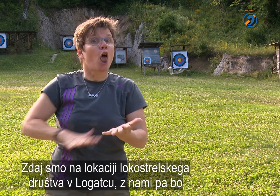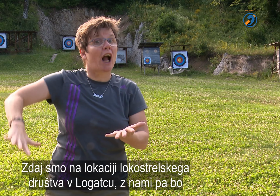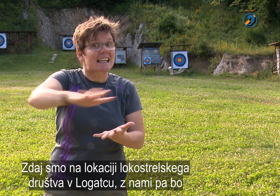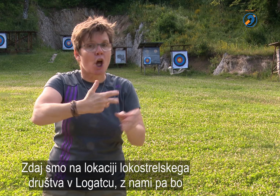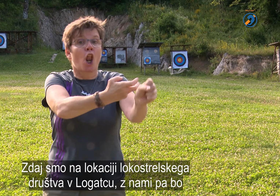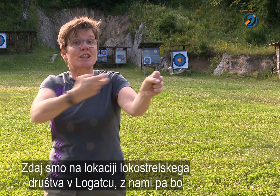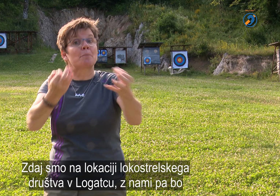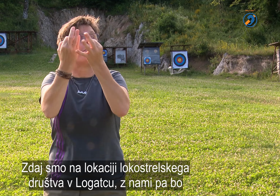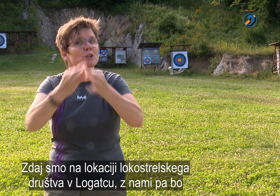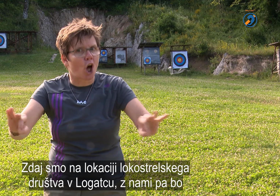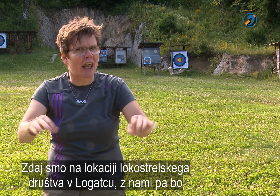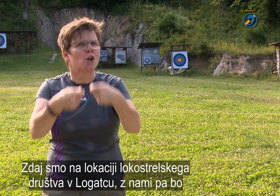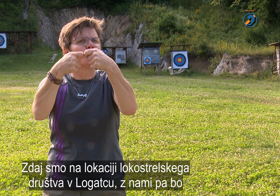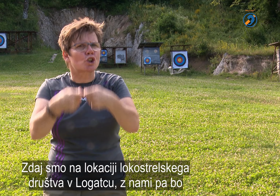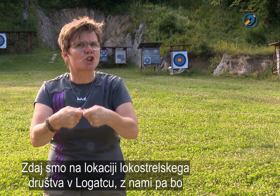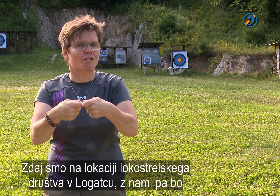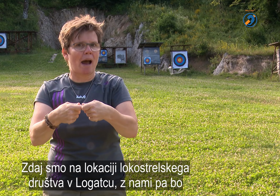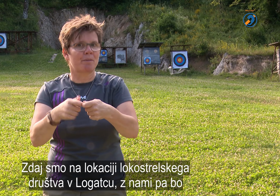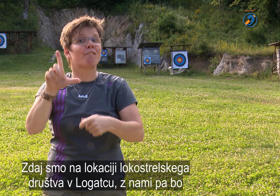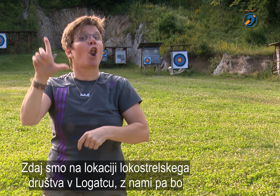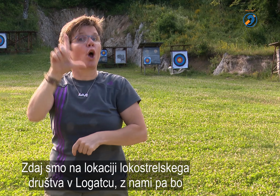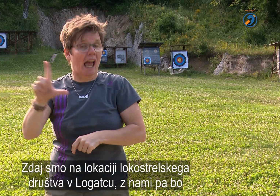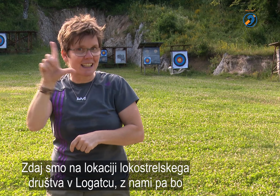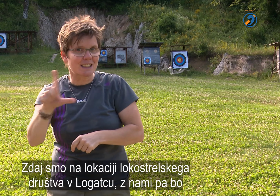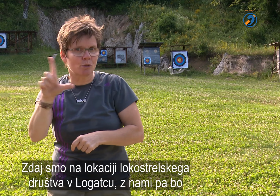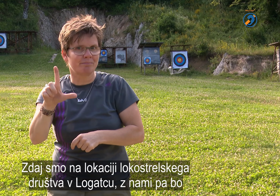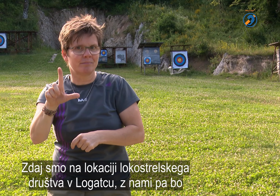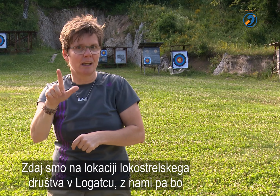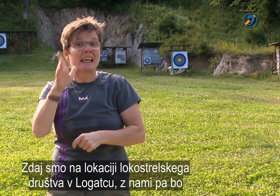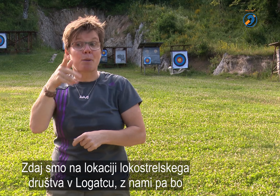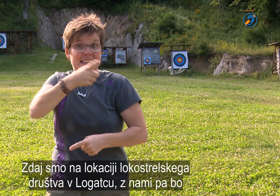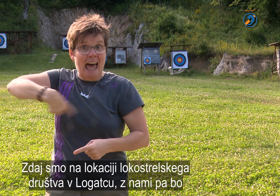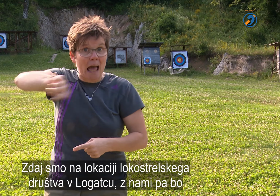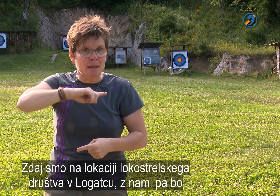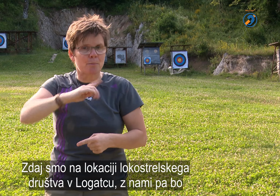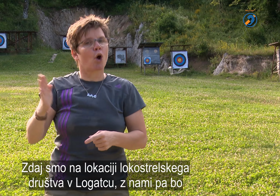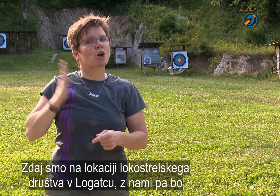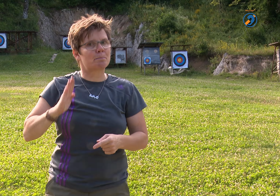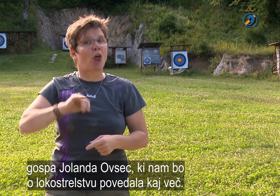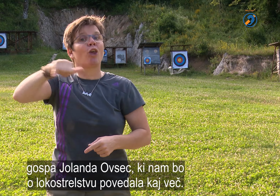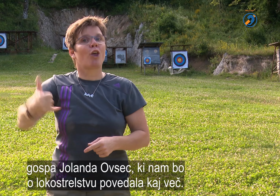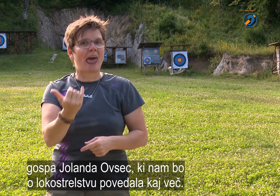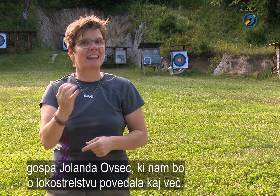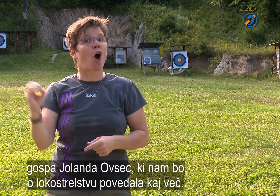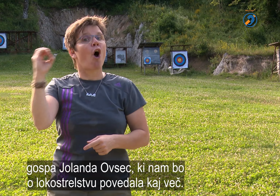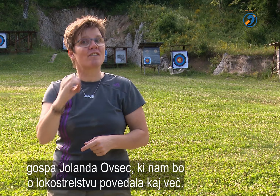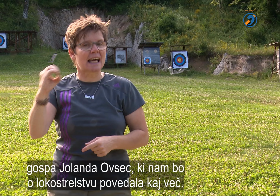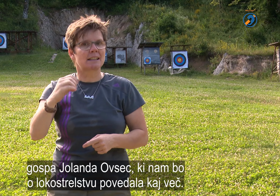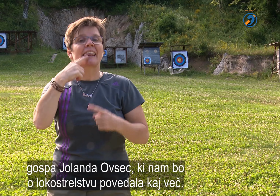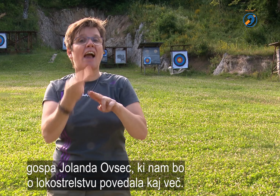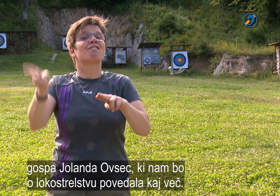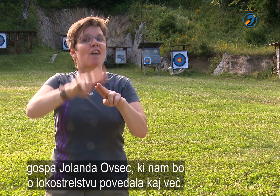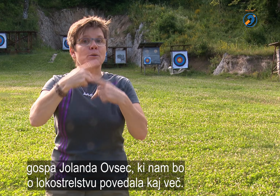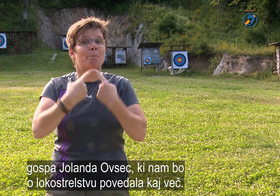بابا وكاتو وكنت رأيت رفت ما لغاية فيه بابي قصتا يدابتا